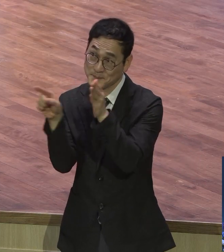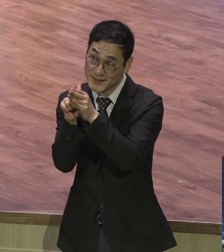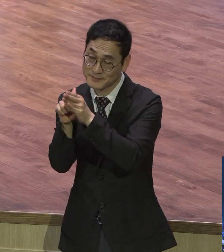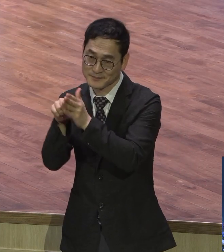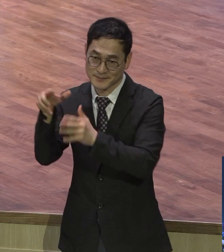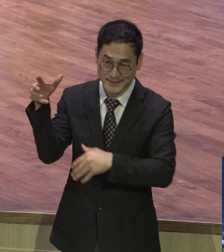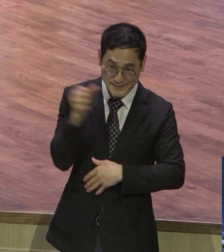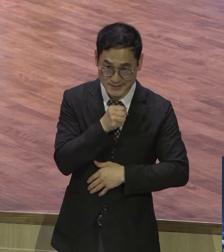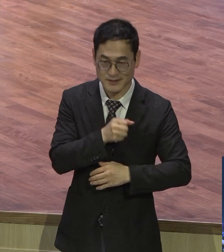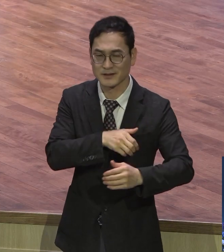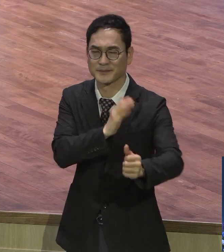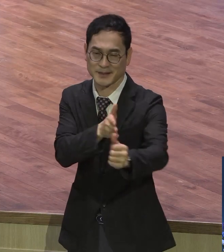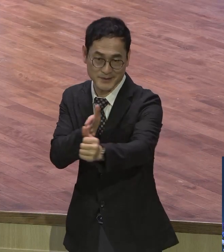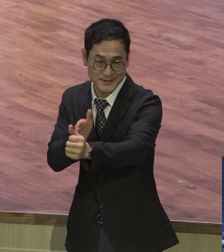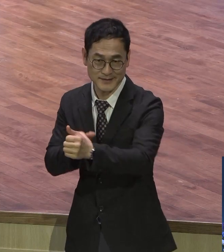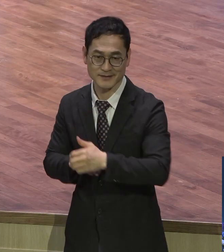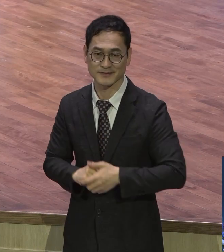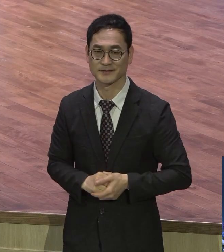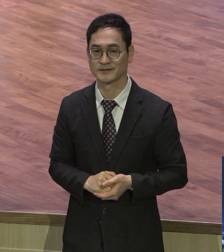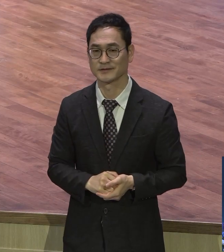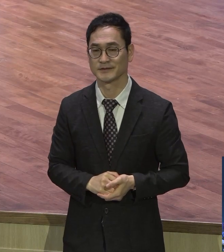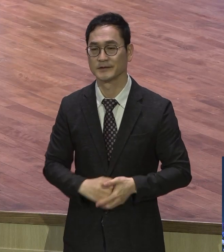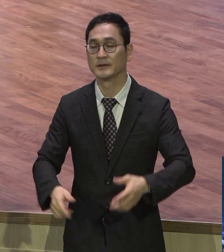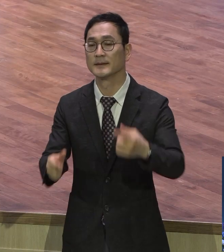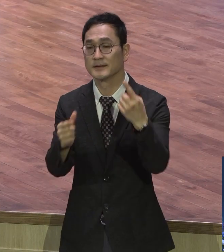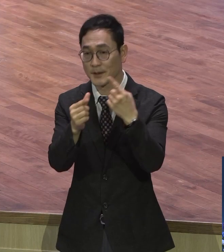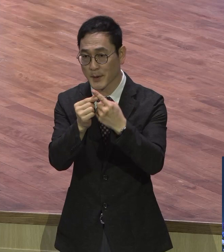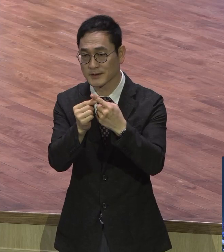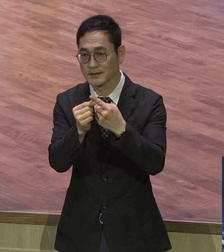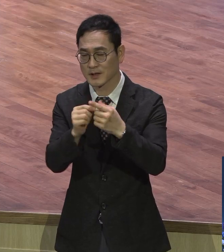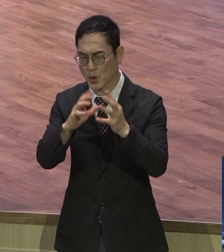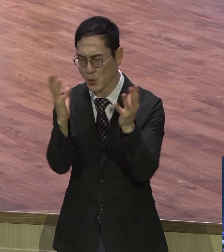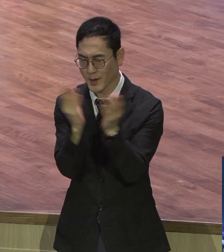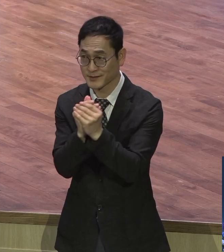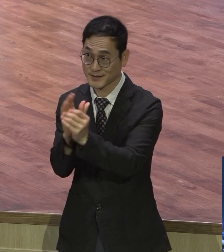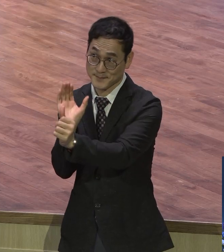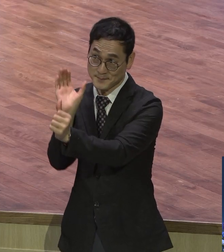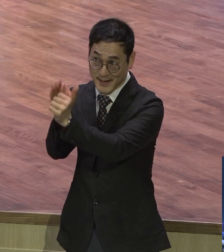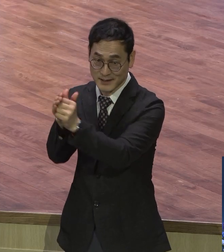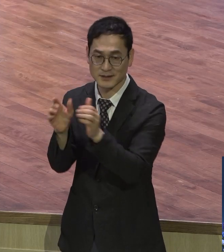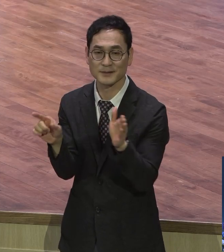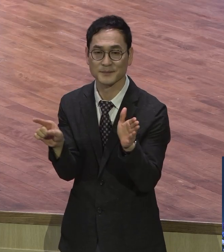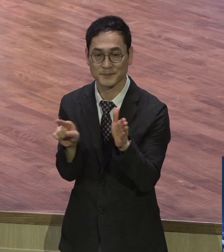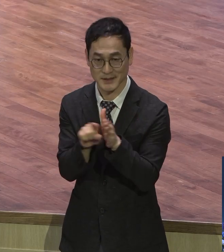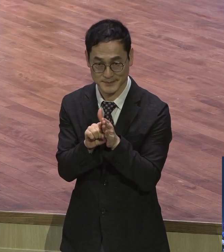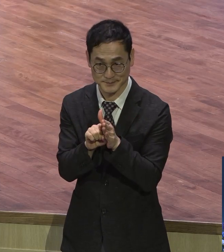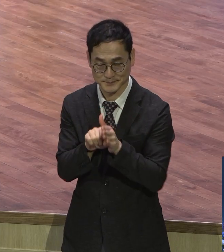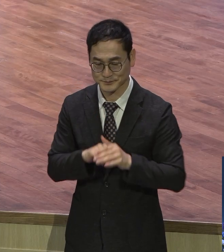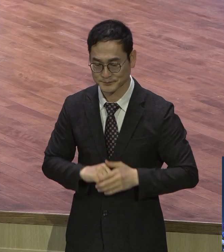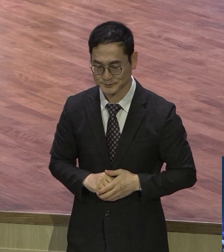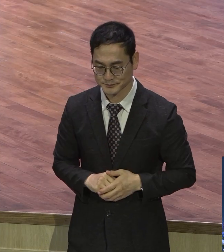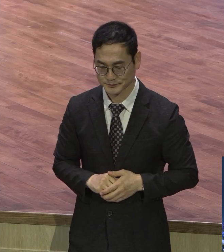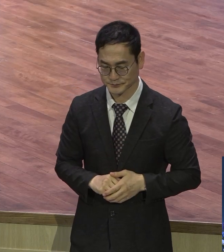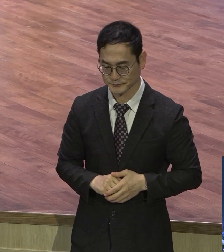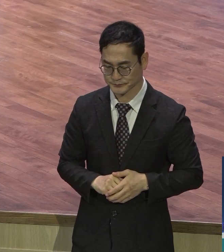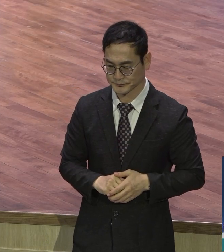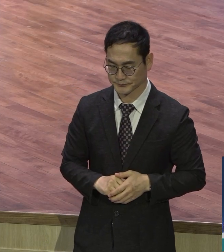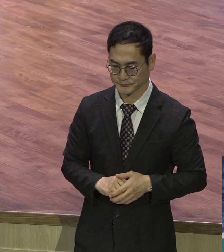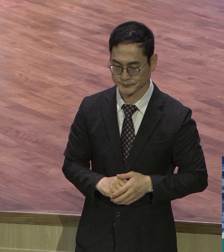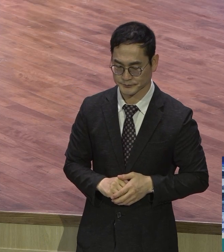사람들 다 되시기를 제모로 주부합니다. 그럼 첫째로 온전히 맡기는 믿음입니다. 18절,